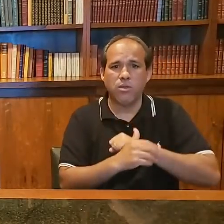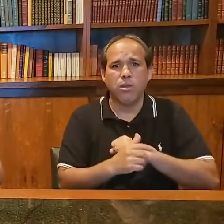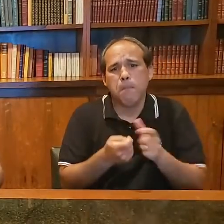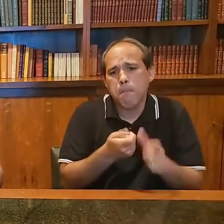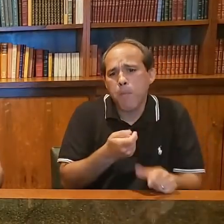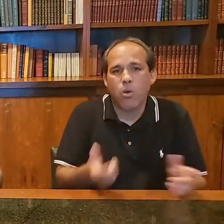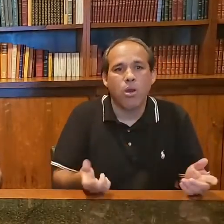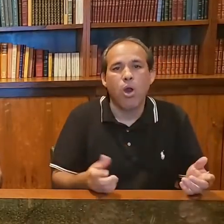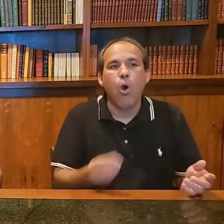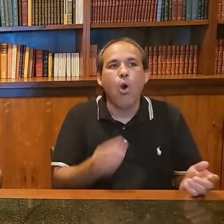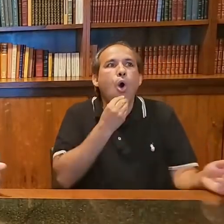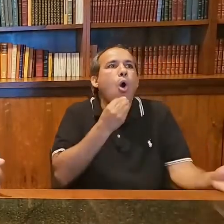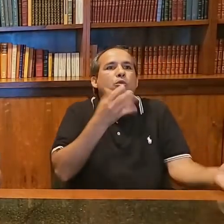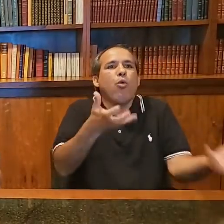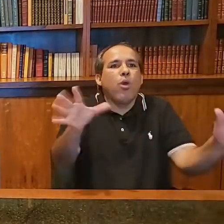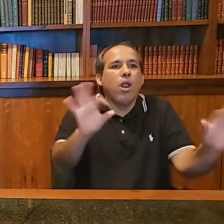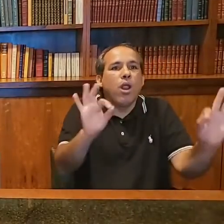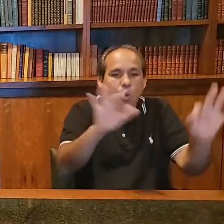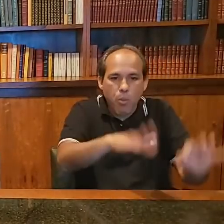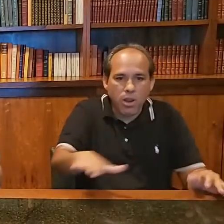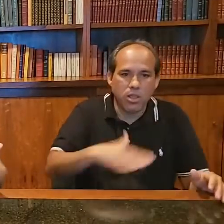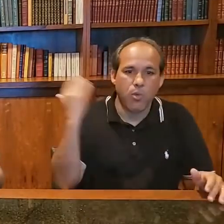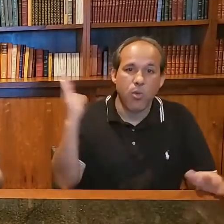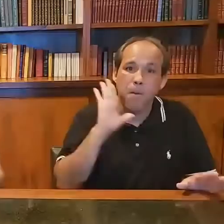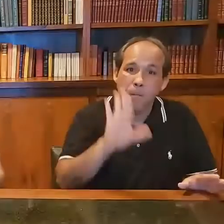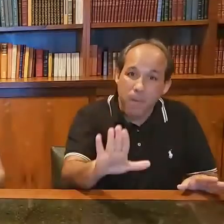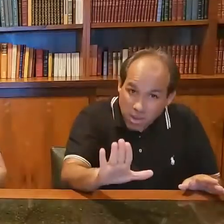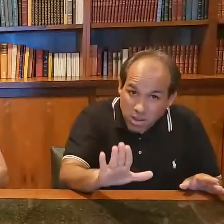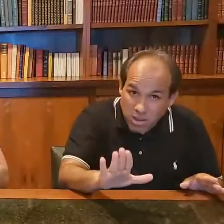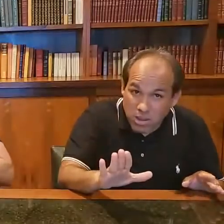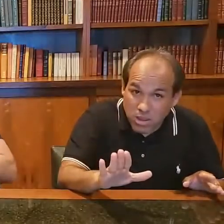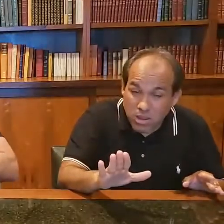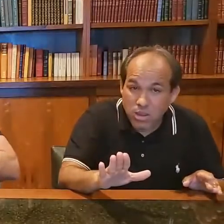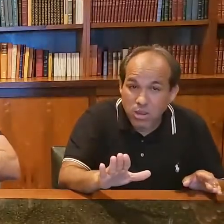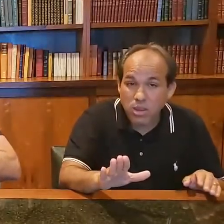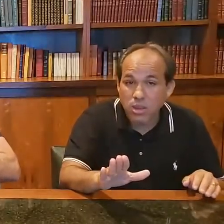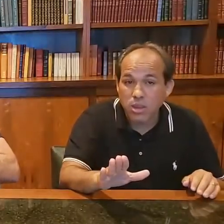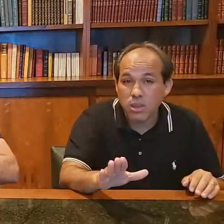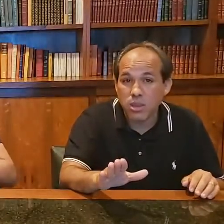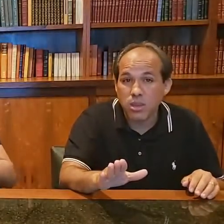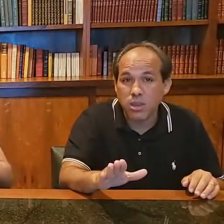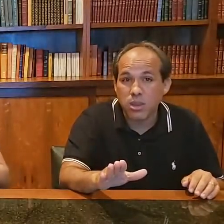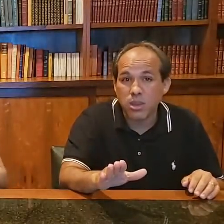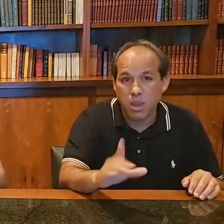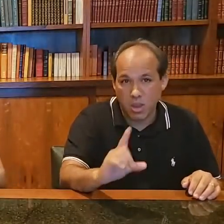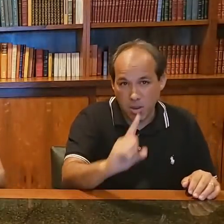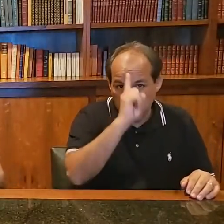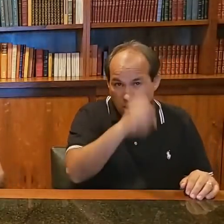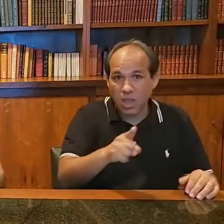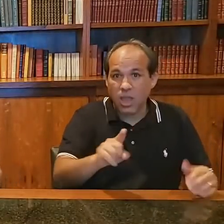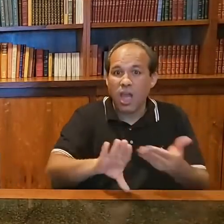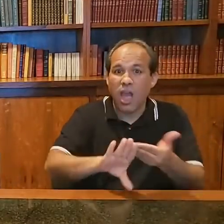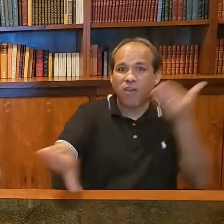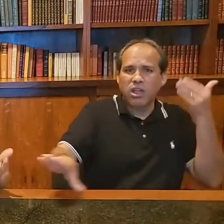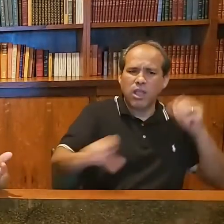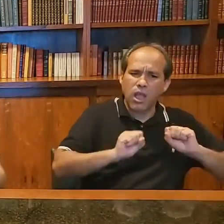que nenhuma criança morra. Mas você condenar a ficar longe da educação milhões,